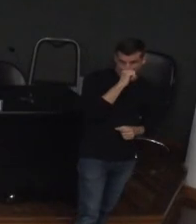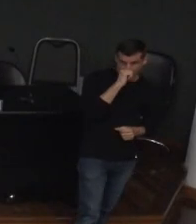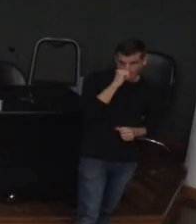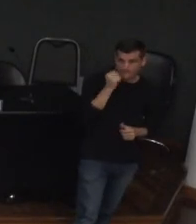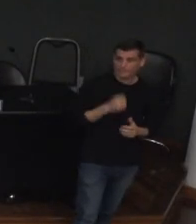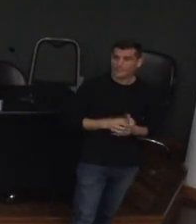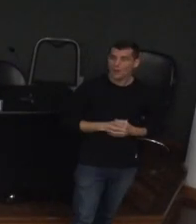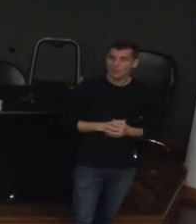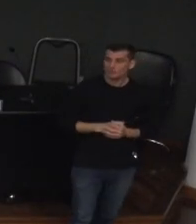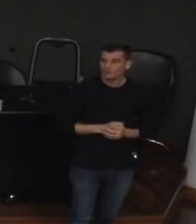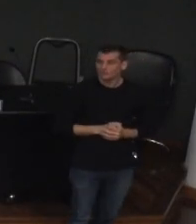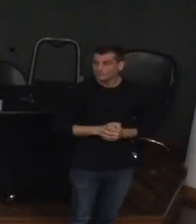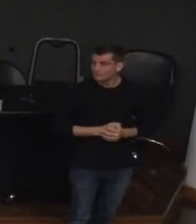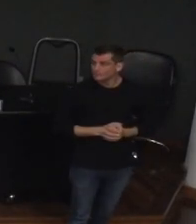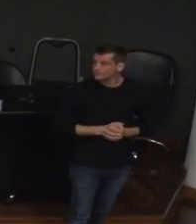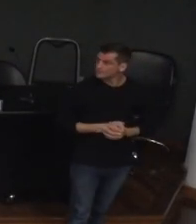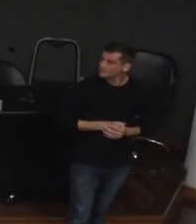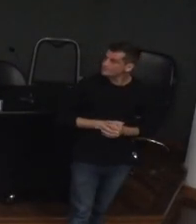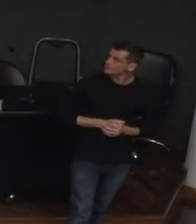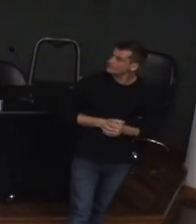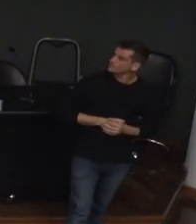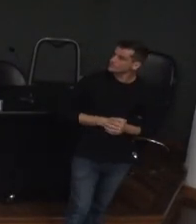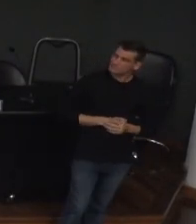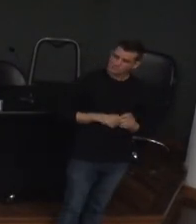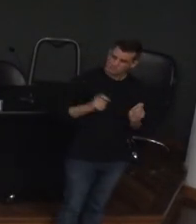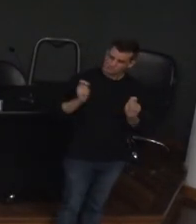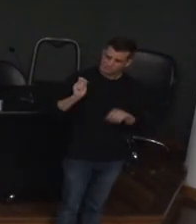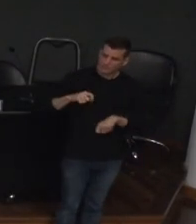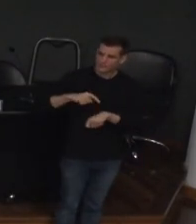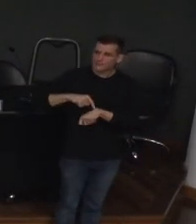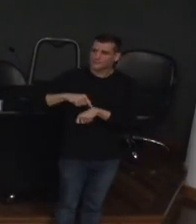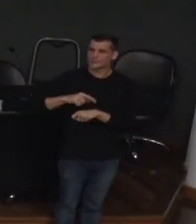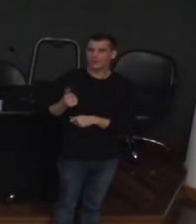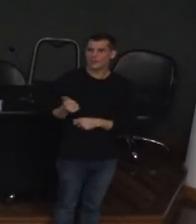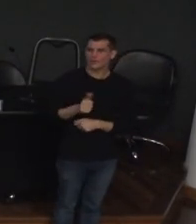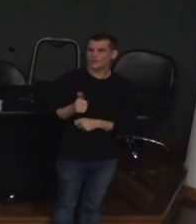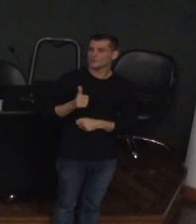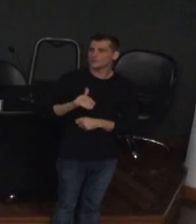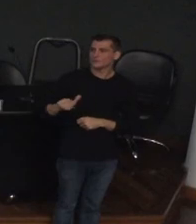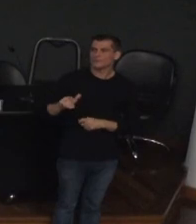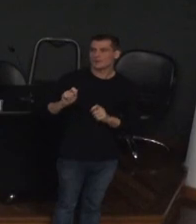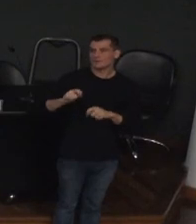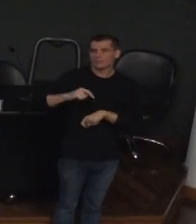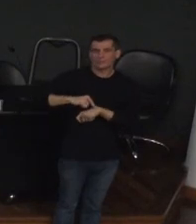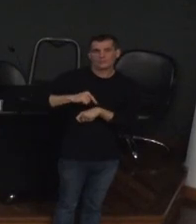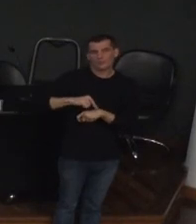dar... eu falei que não sei... ó, não, dá tempo. Vai dar tempo. São 11h30.